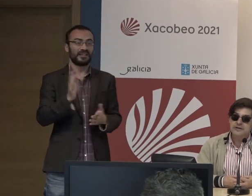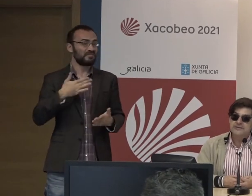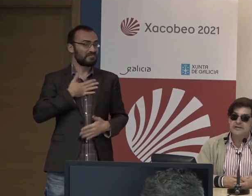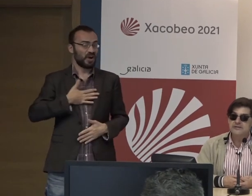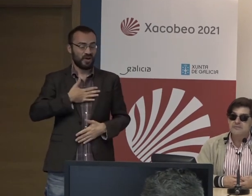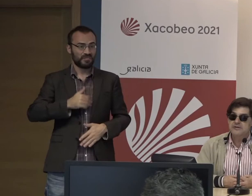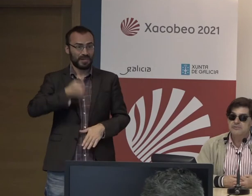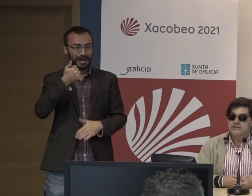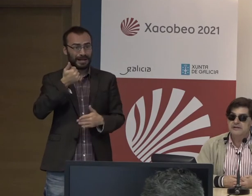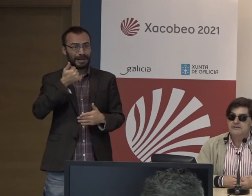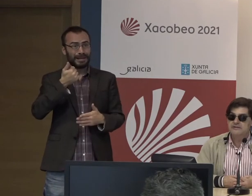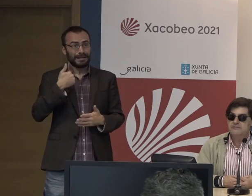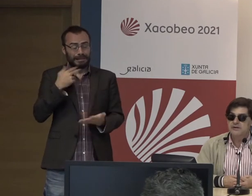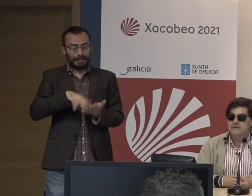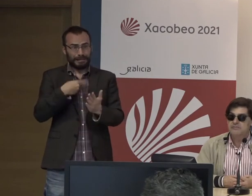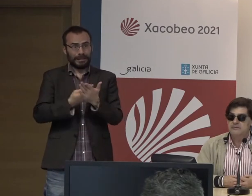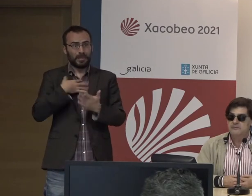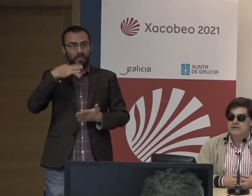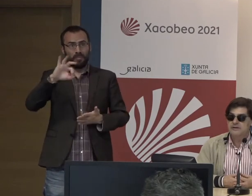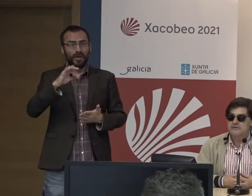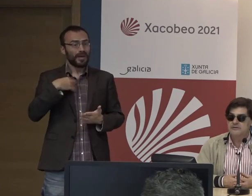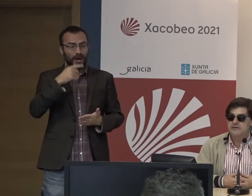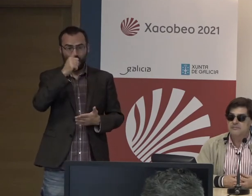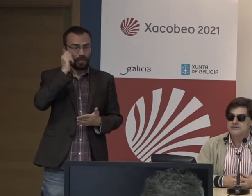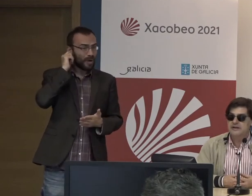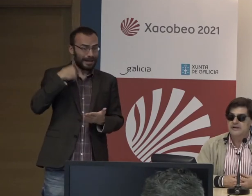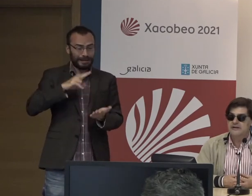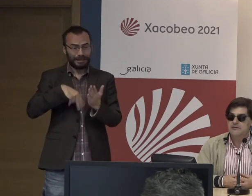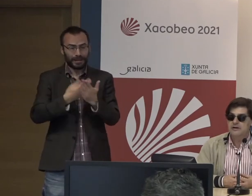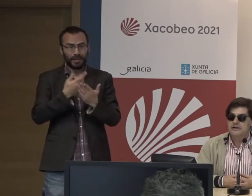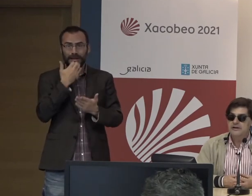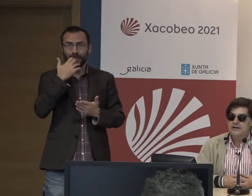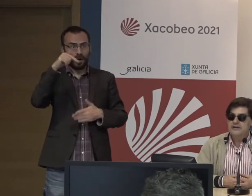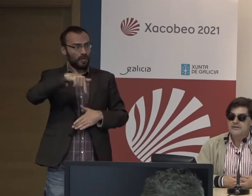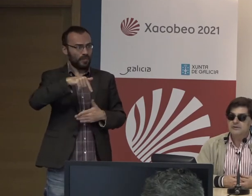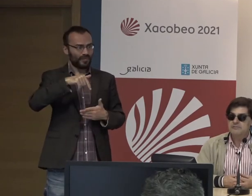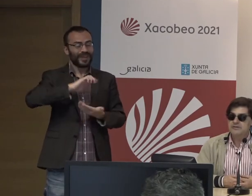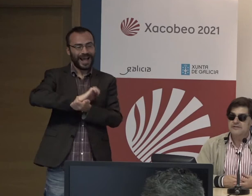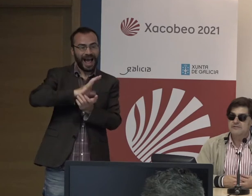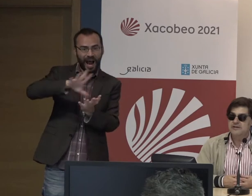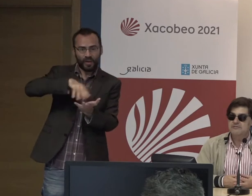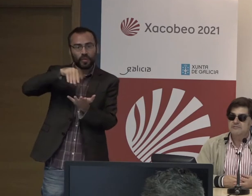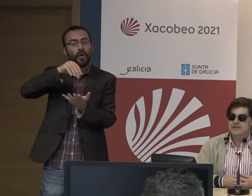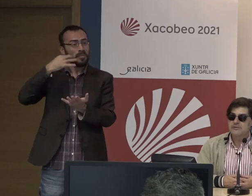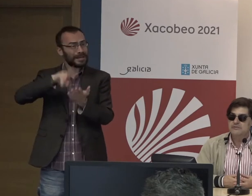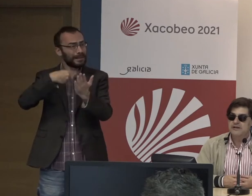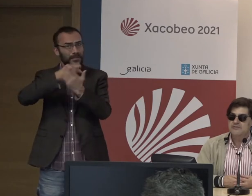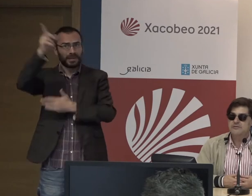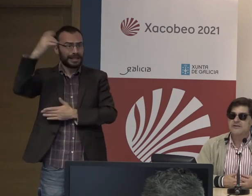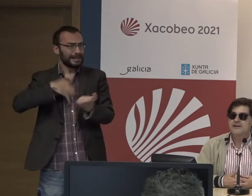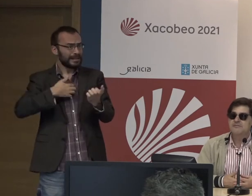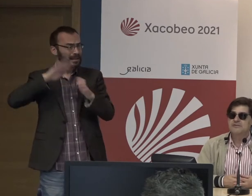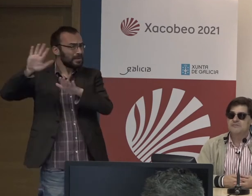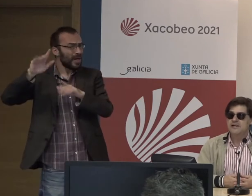es más, es que el intérprete puede estar, el hombre, la mujer, la persona sorda puede estar aquí en Arco, el intérprete puede estar en Sevilla o en Medanzos, tan